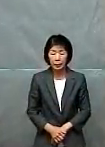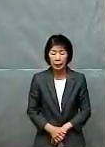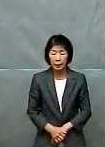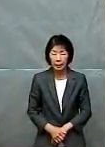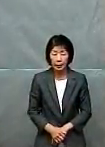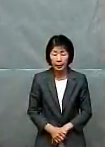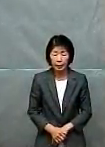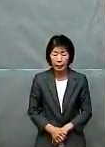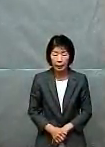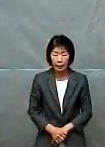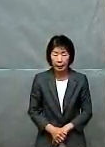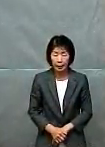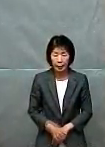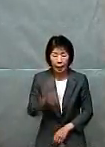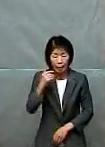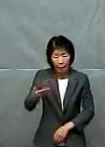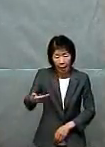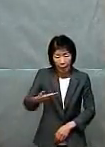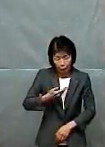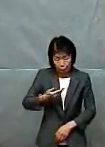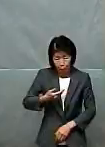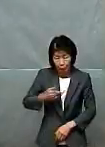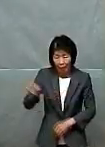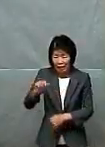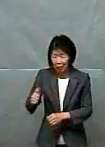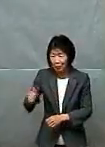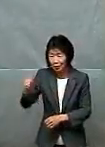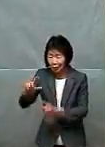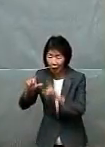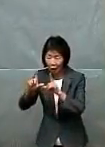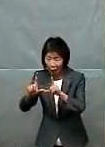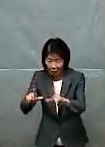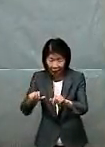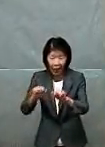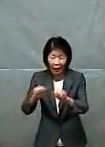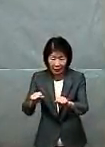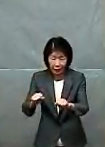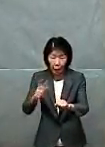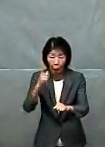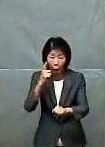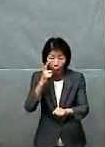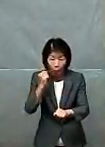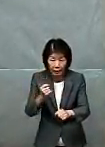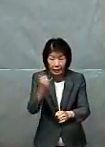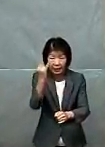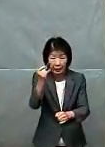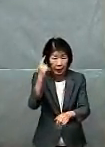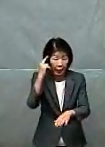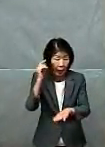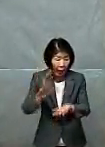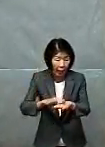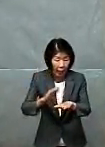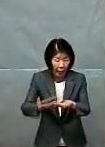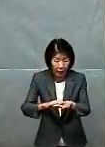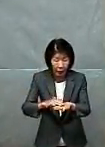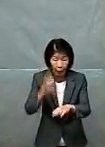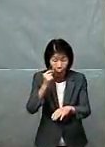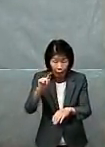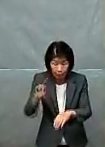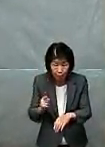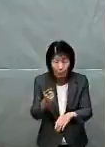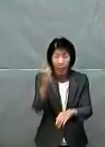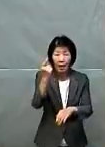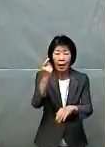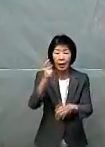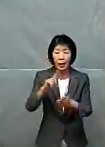事務方がそういったことを言うわけですけども、うん、知事の規定の中に万が一があれば副知事が代行するというのはあるかもしれませんけ